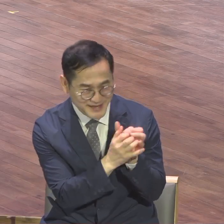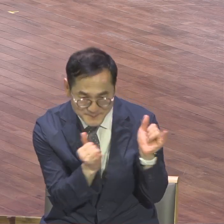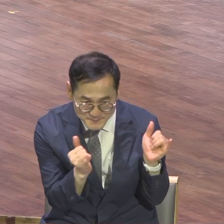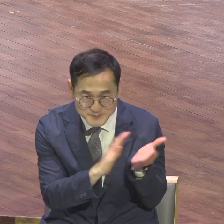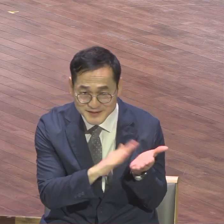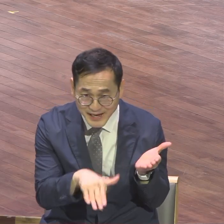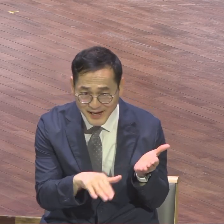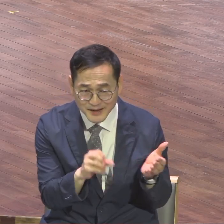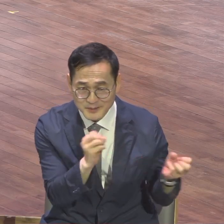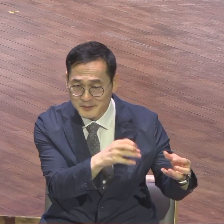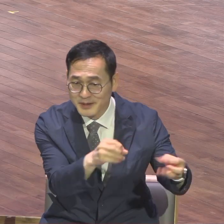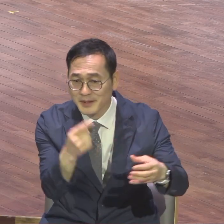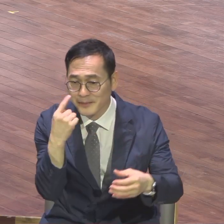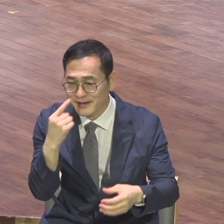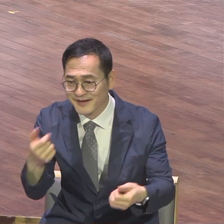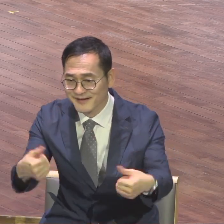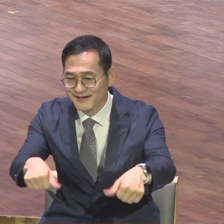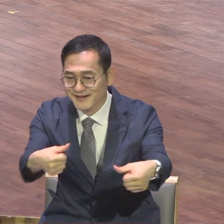좀 어색합니까?